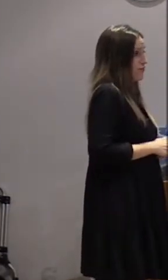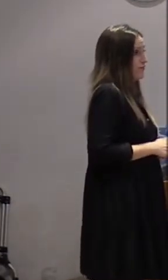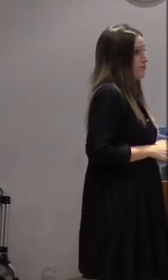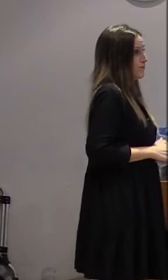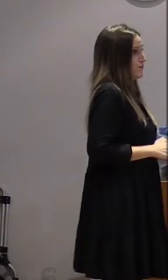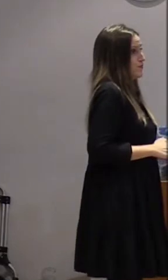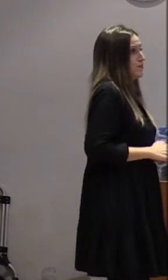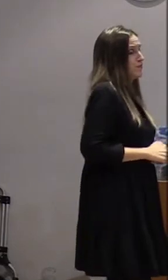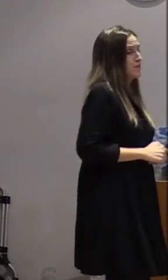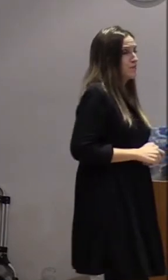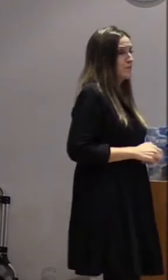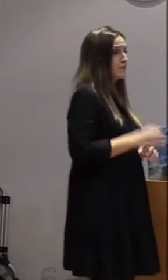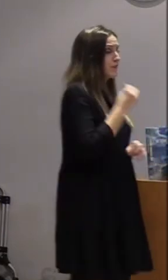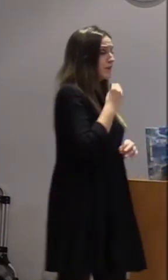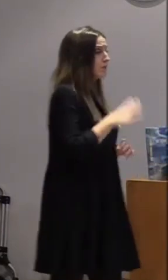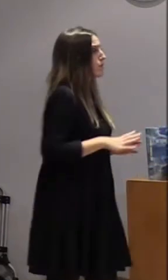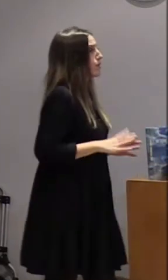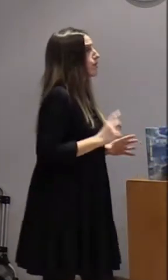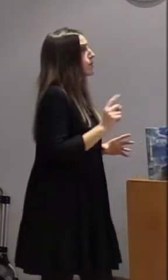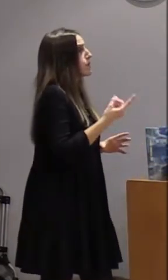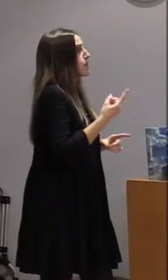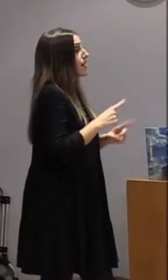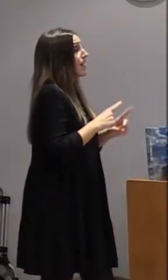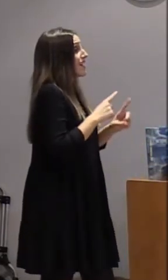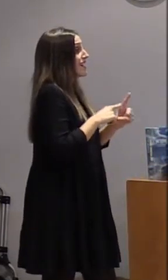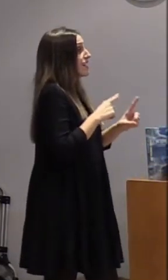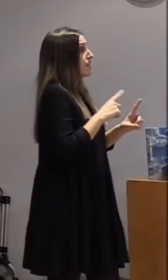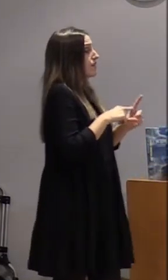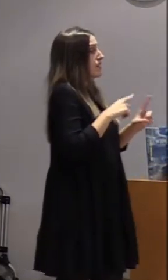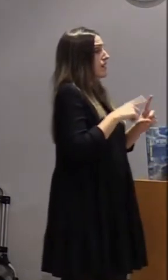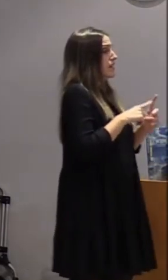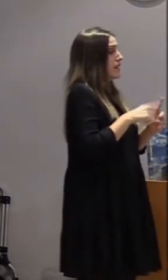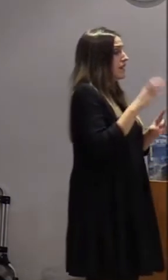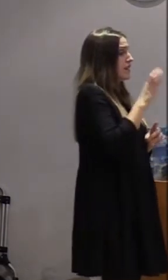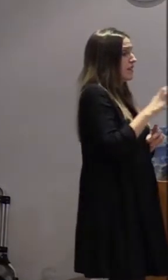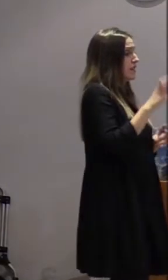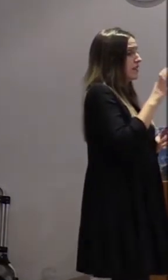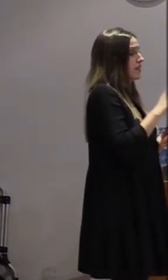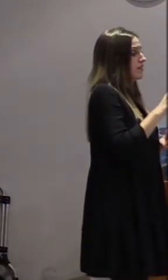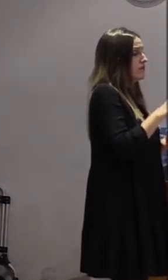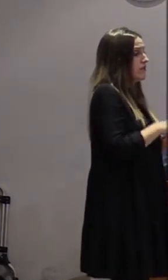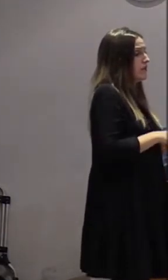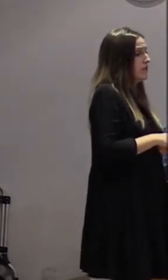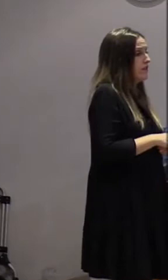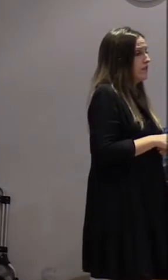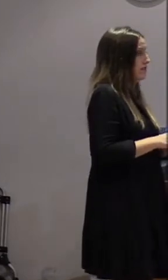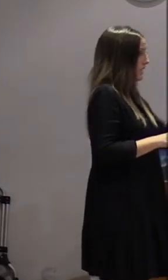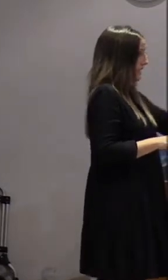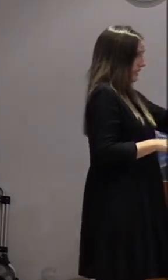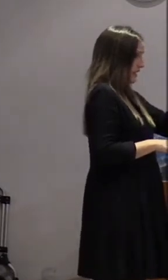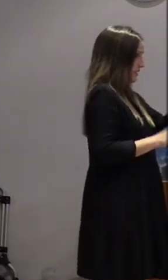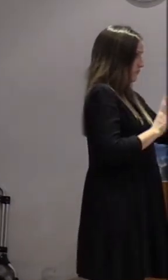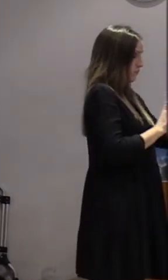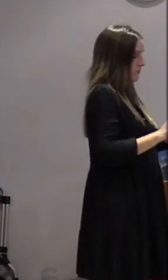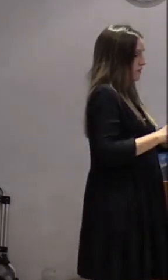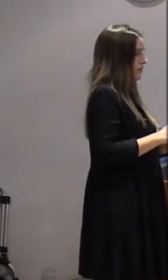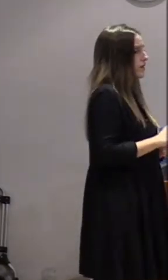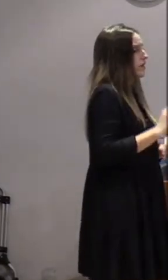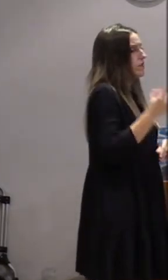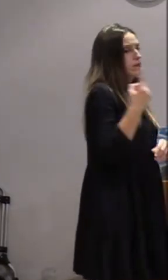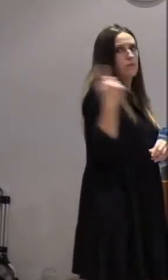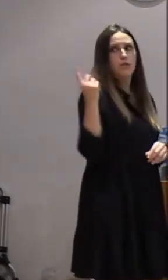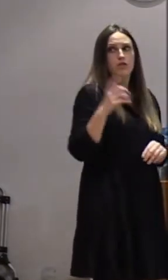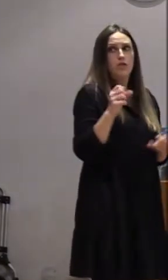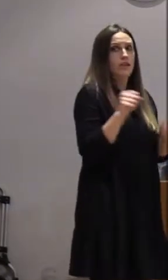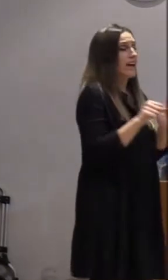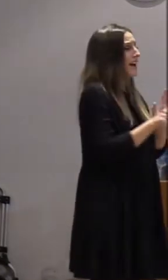Bueno, pues primera referencia científica que os voy a dar en la charla de hoy, y os voy a dar solamente tres. Estos son artículos